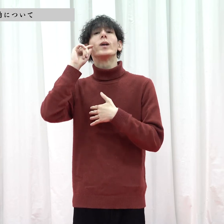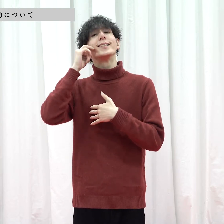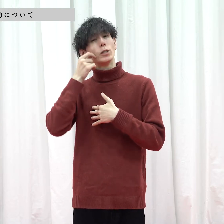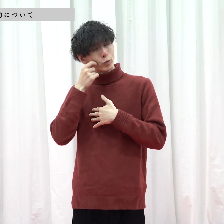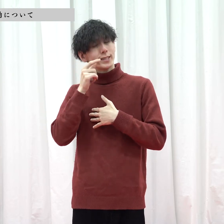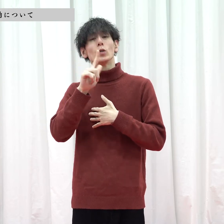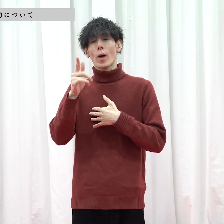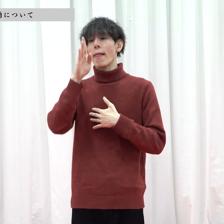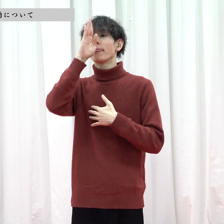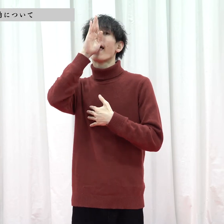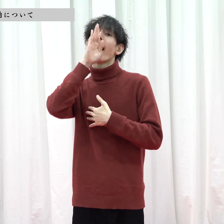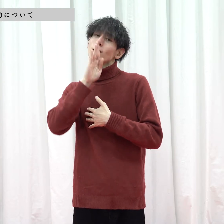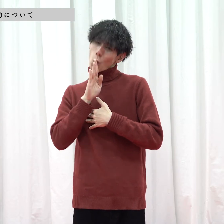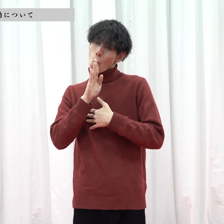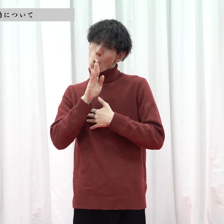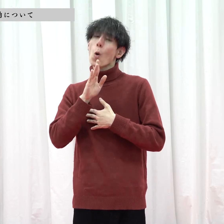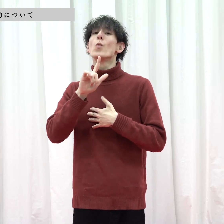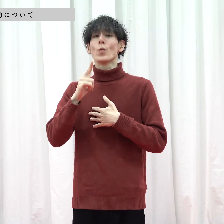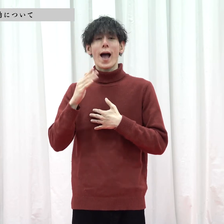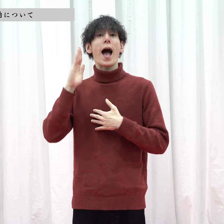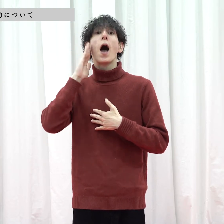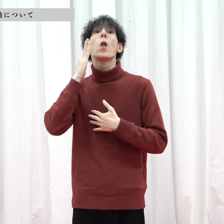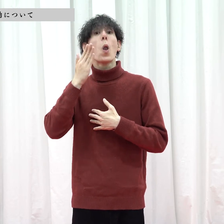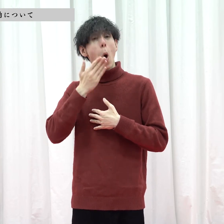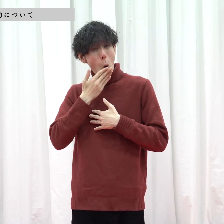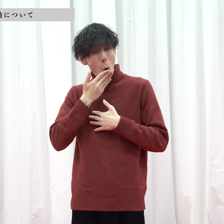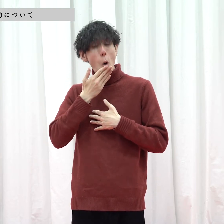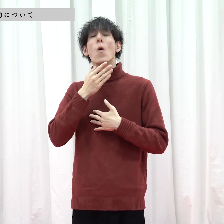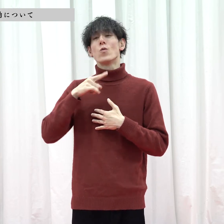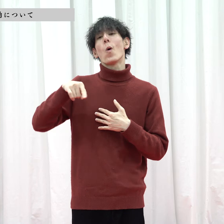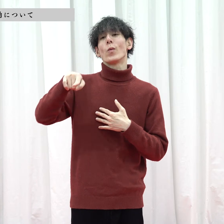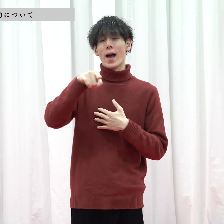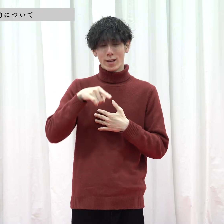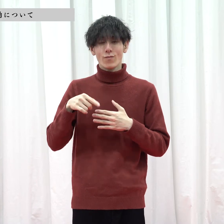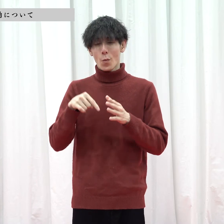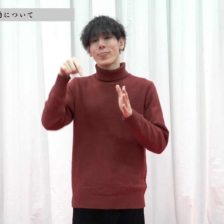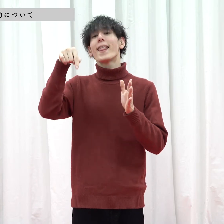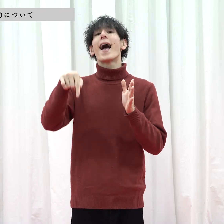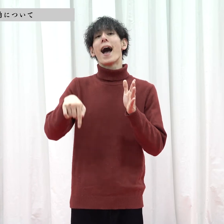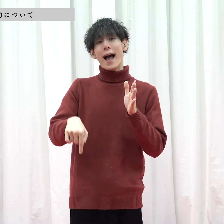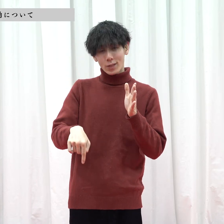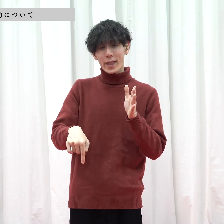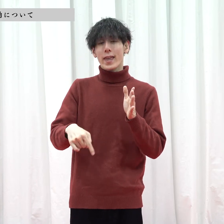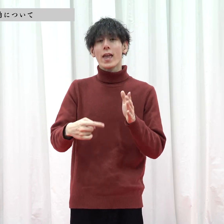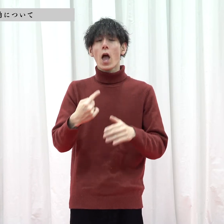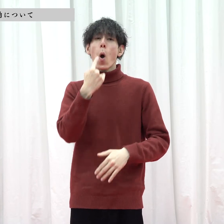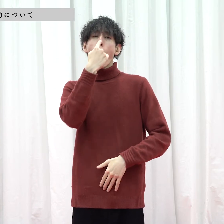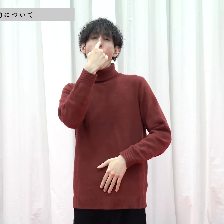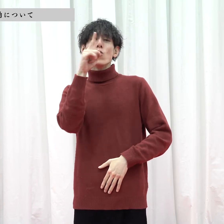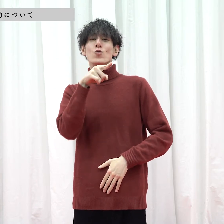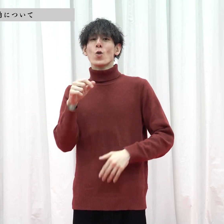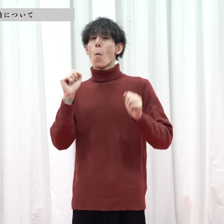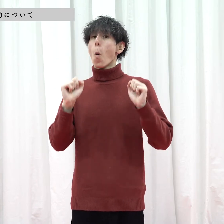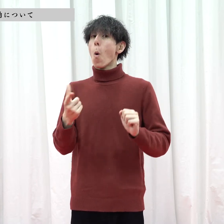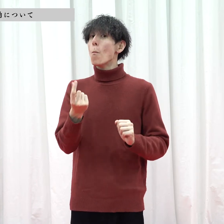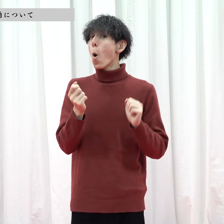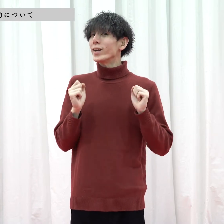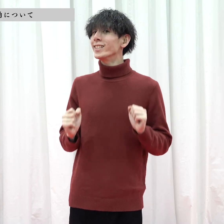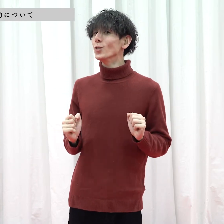また僕みたいに聞こえない、また聞こえづらい難聴者だったり聾者だったりの中に僕みたい